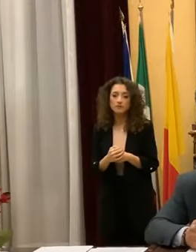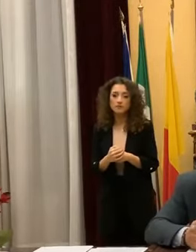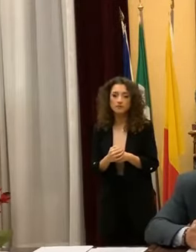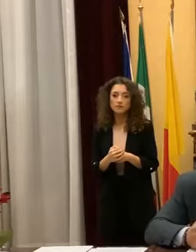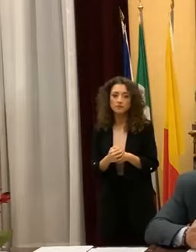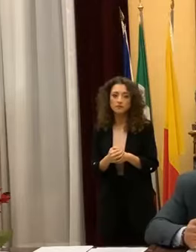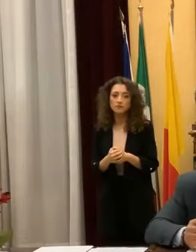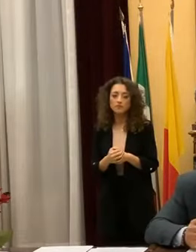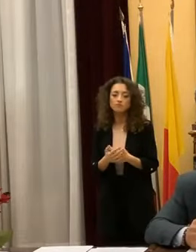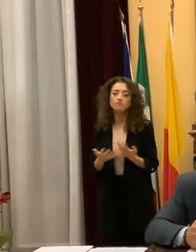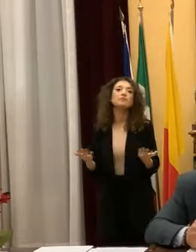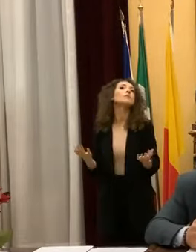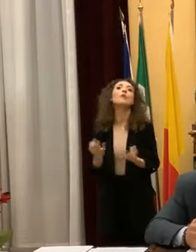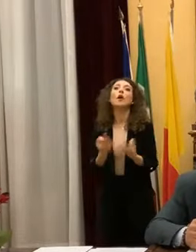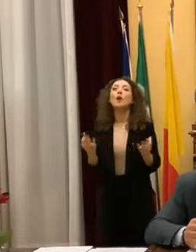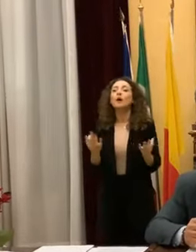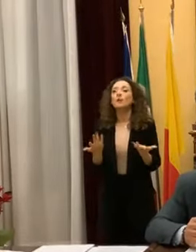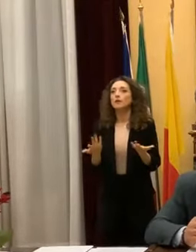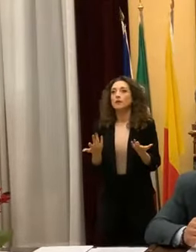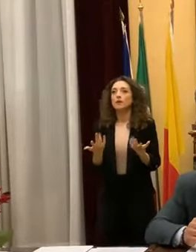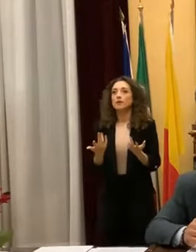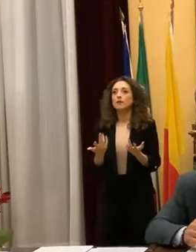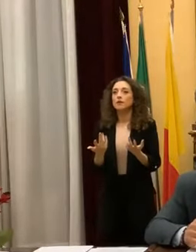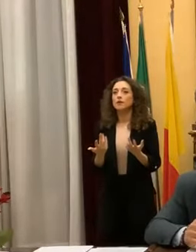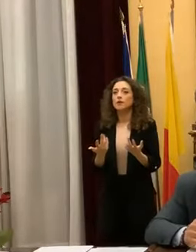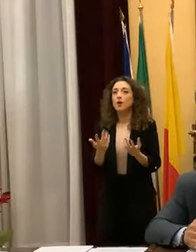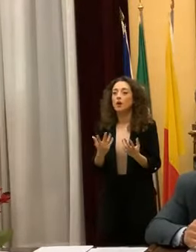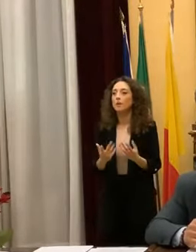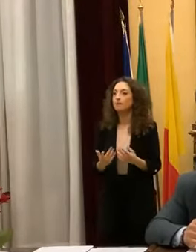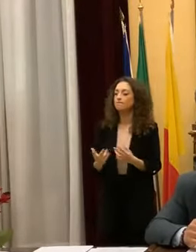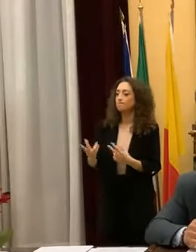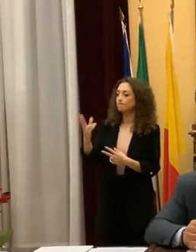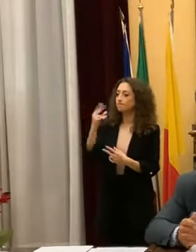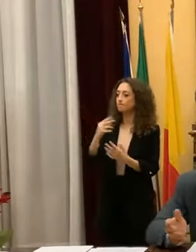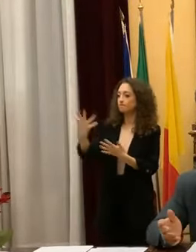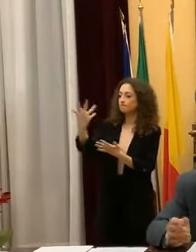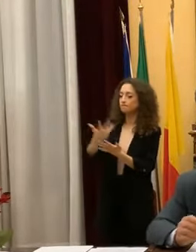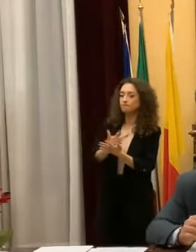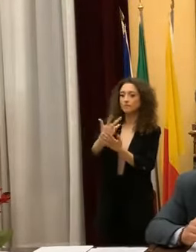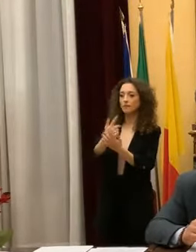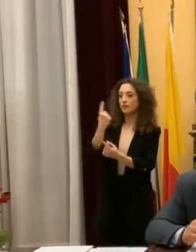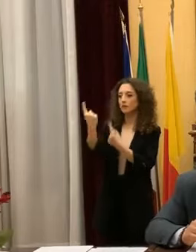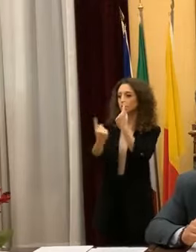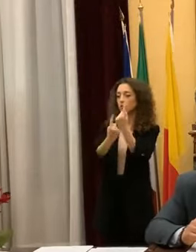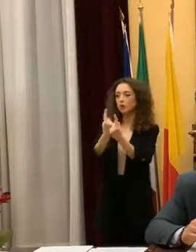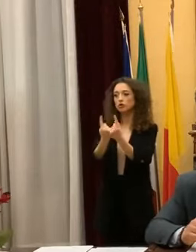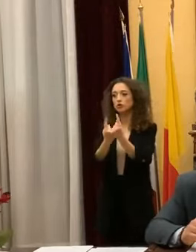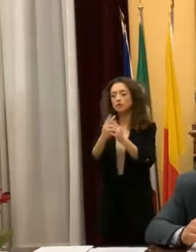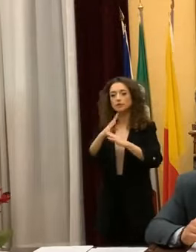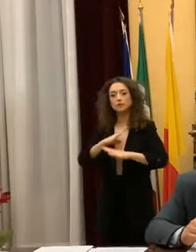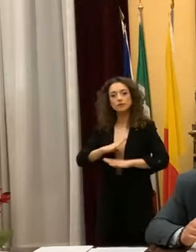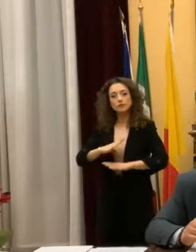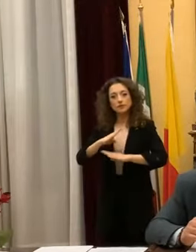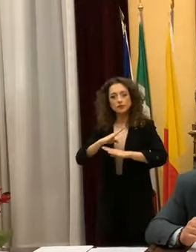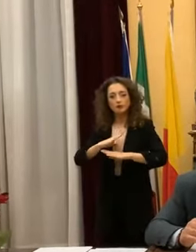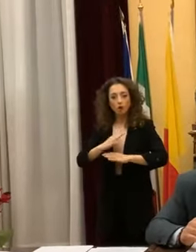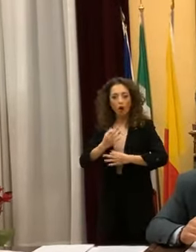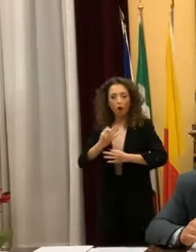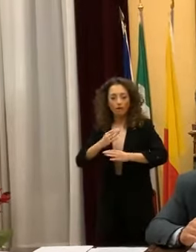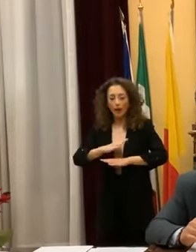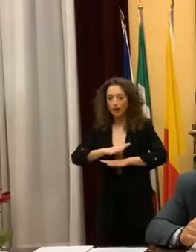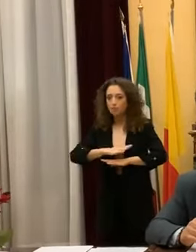uno ad un certo punto perde la pazienza, perde l'aplomb istituzionale e comincia ad